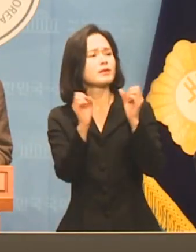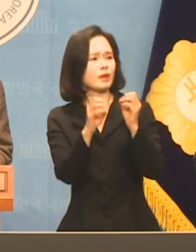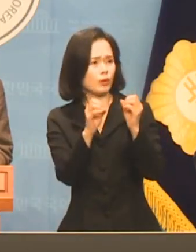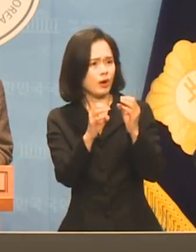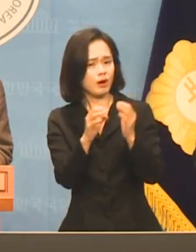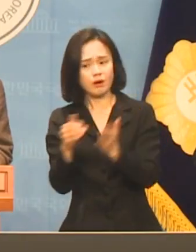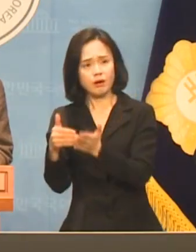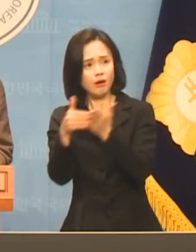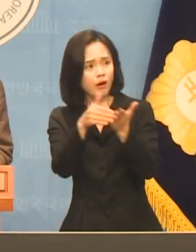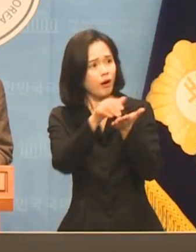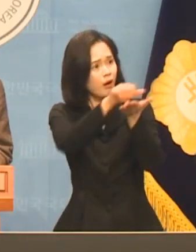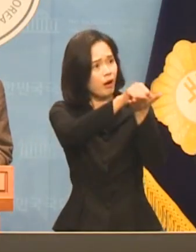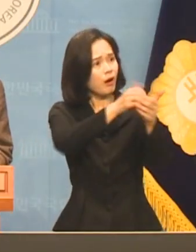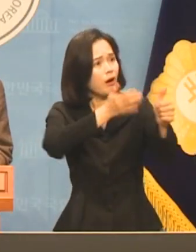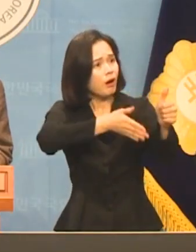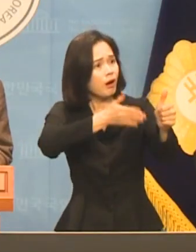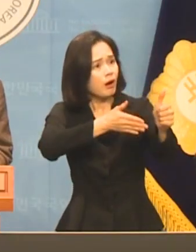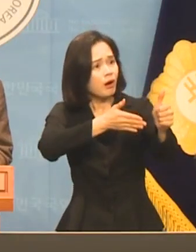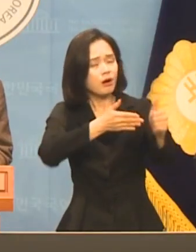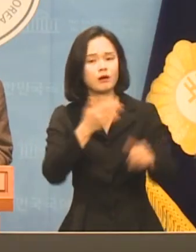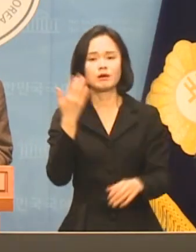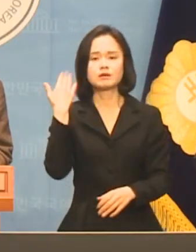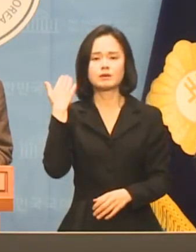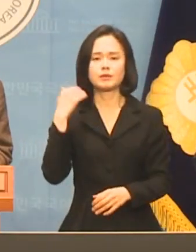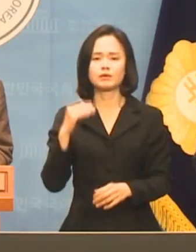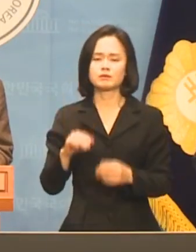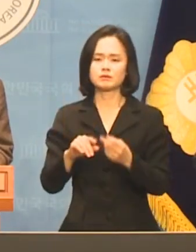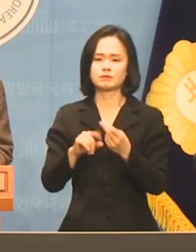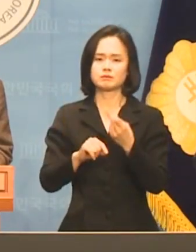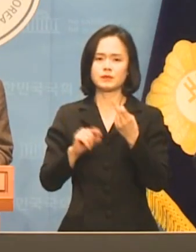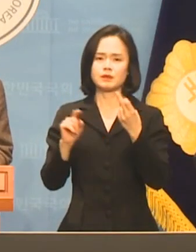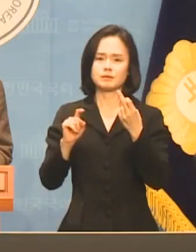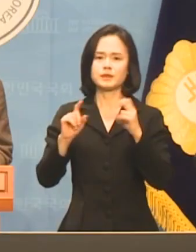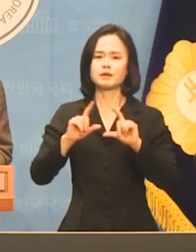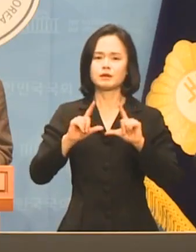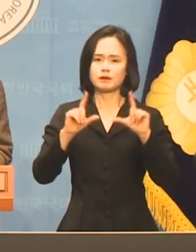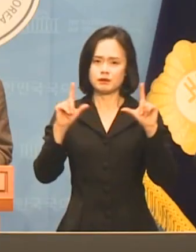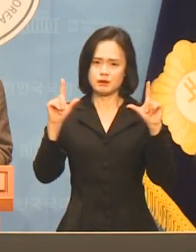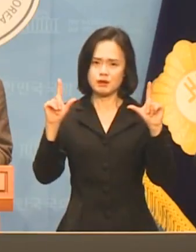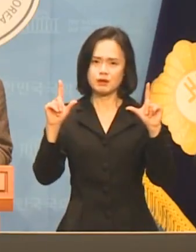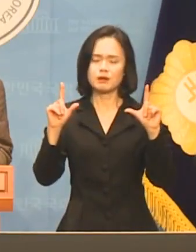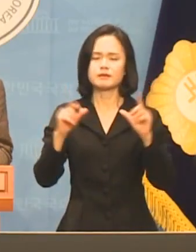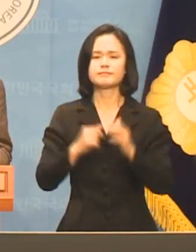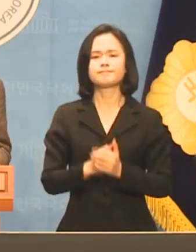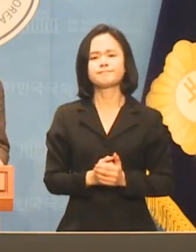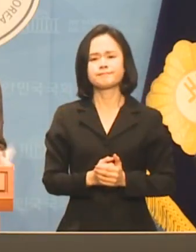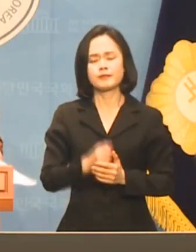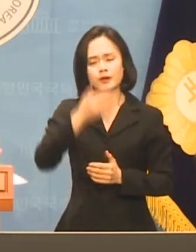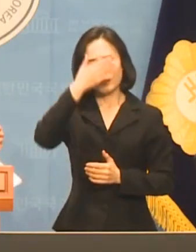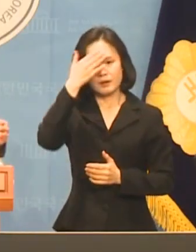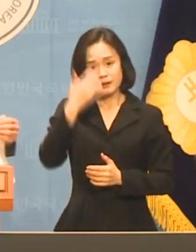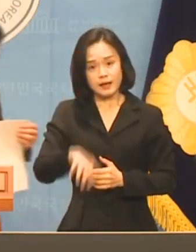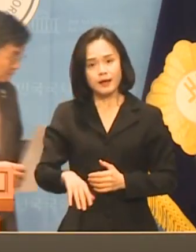10일 유가족과 회사 간 합의가 이루어져 장례를 치를 수 있게 되었습니다.